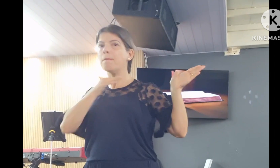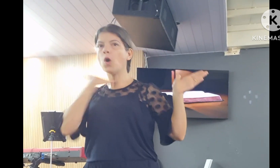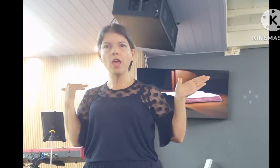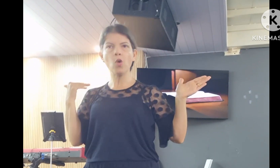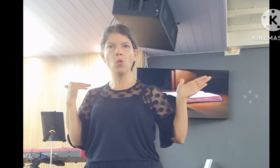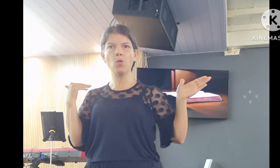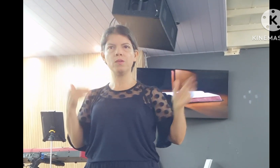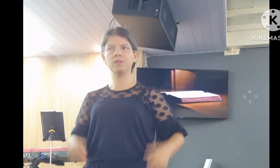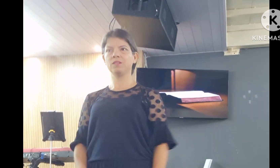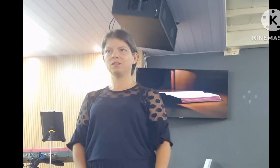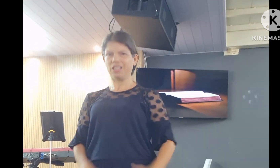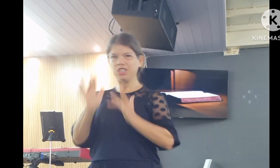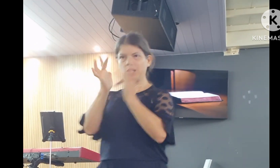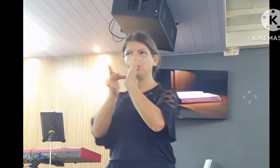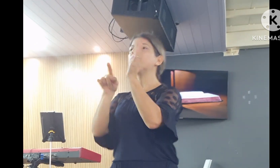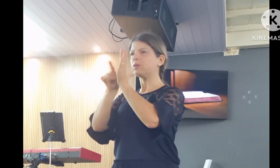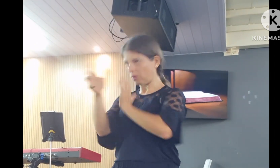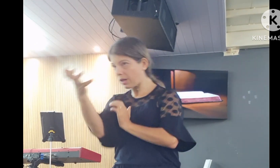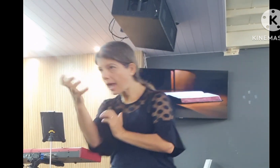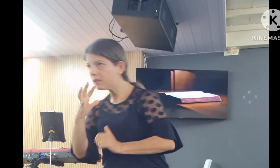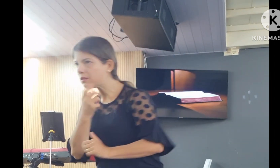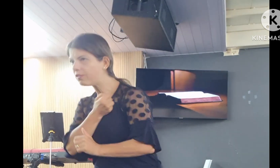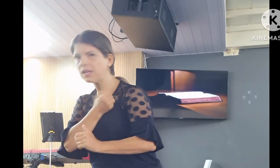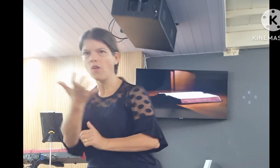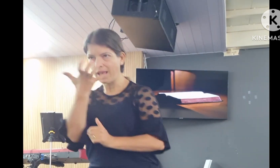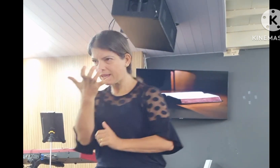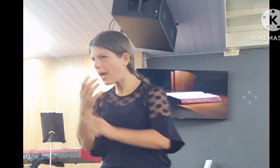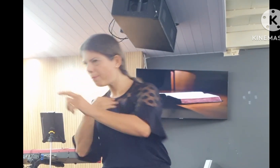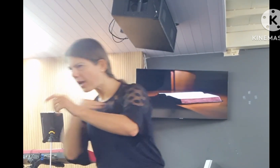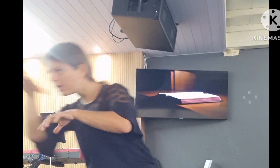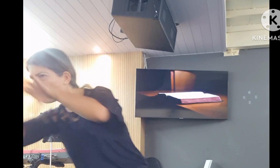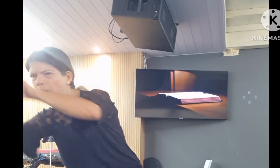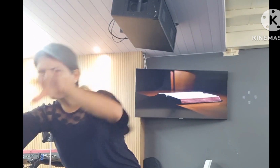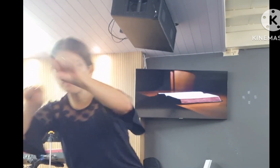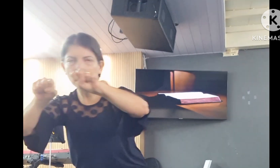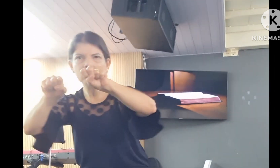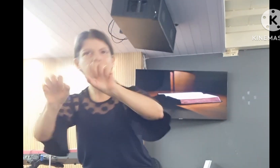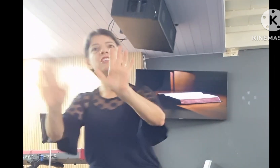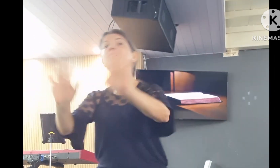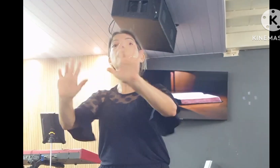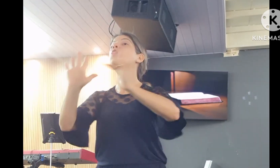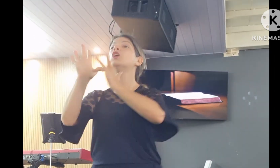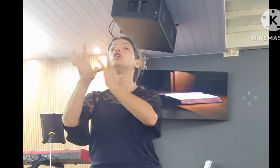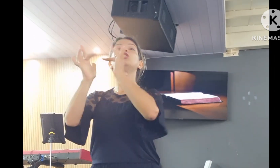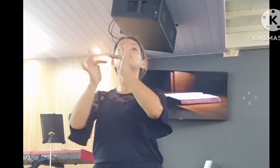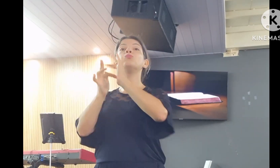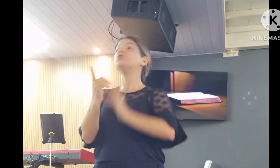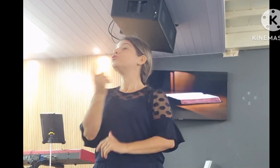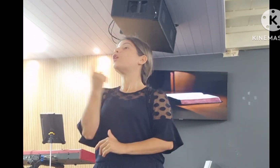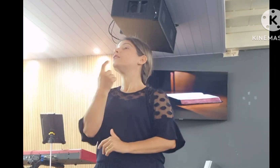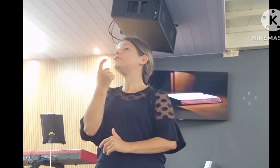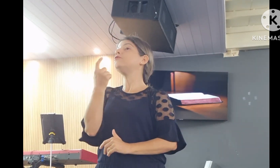para você se você queria. Ele não chamou você e falou assim: olha, eu vou morrer por você, você quer que eu morra por